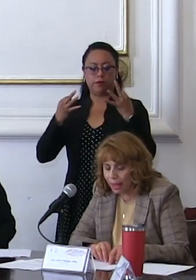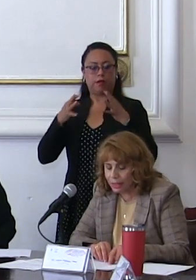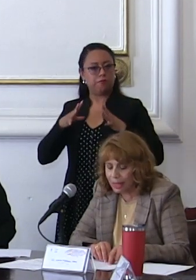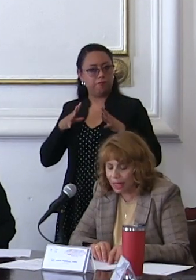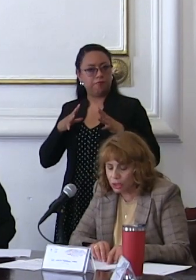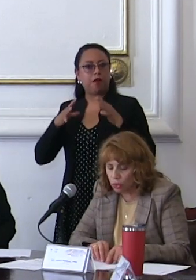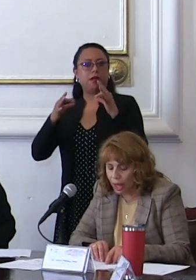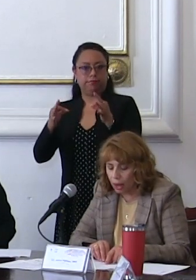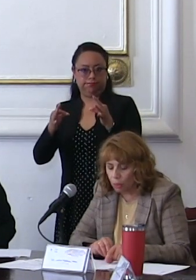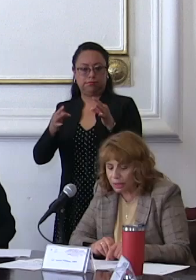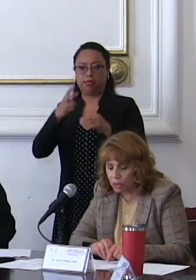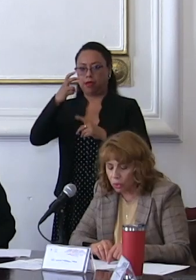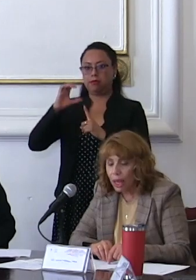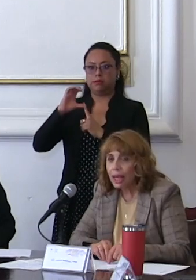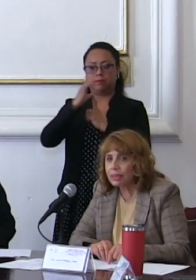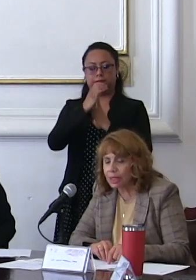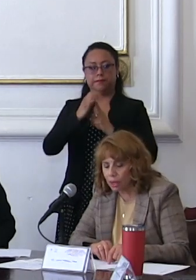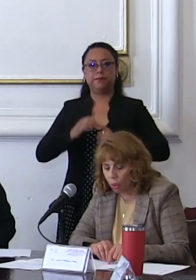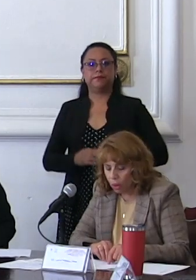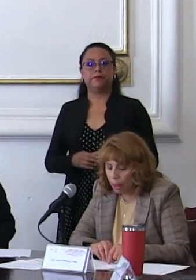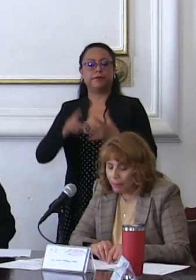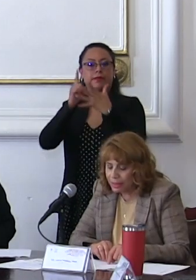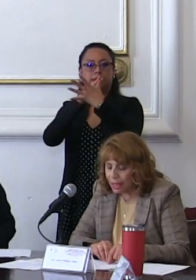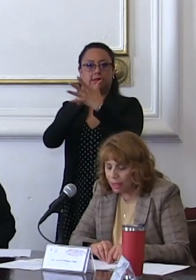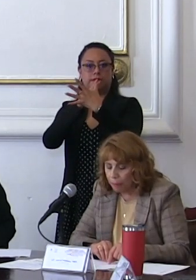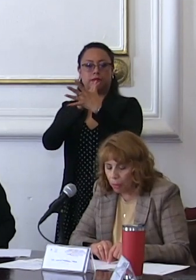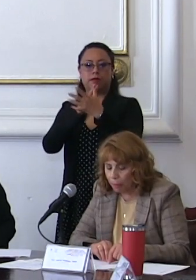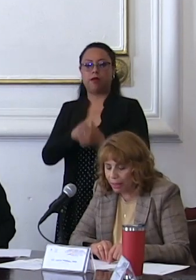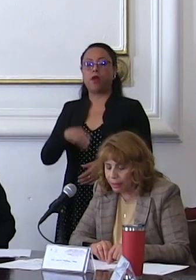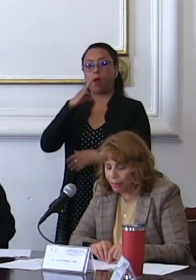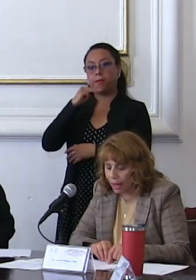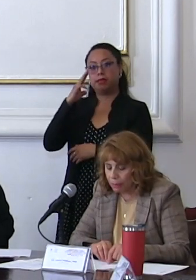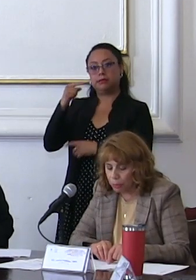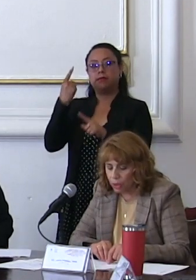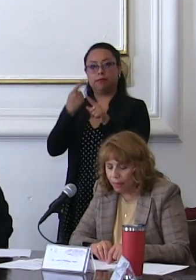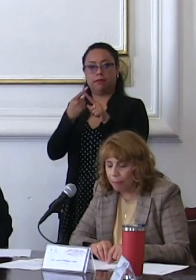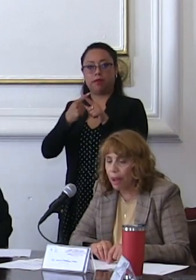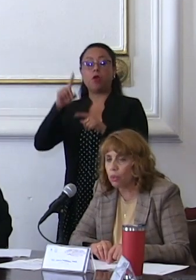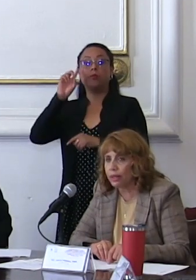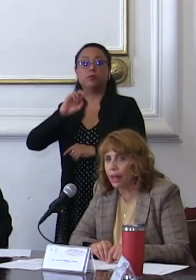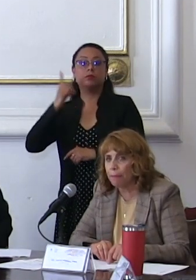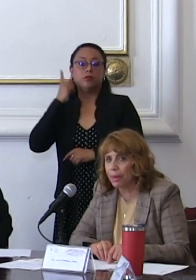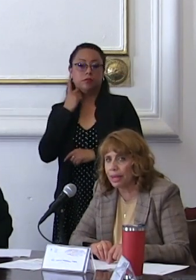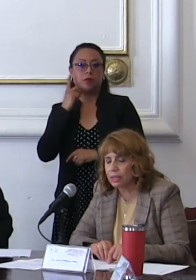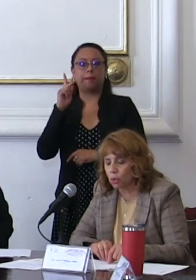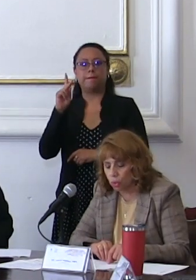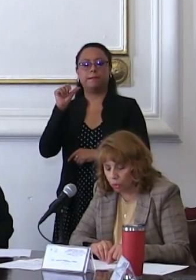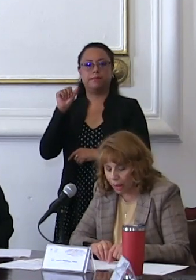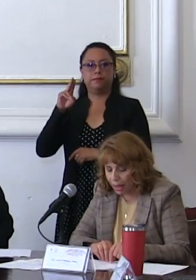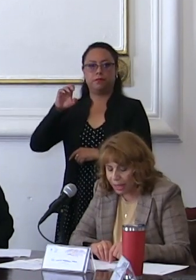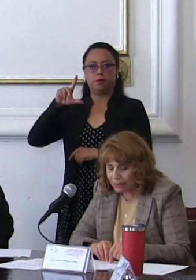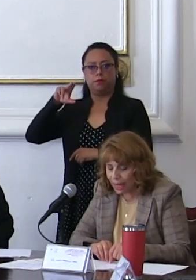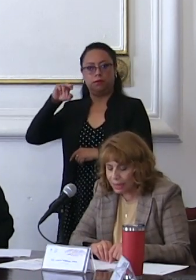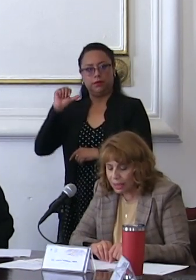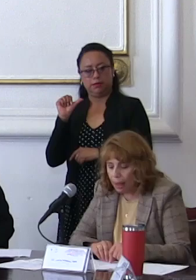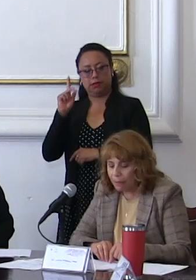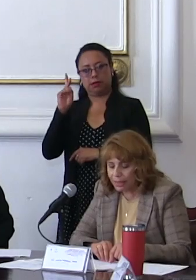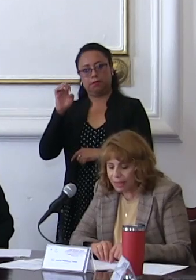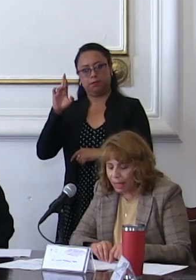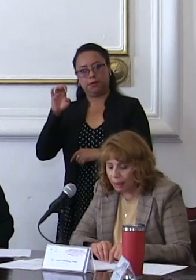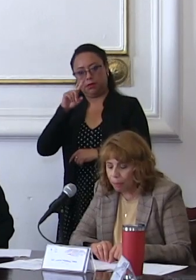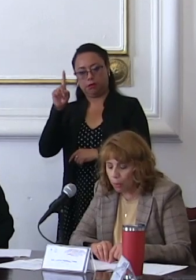formal de instalación de la comisión. 5. Mensaje por parte de la diputada Paulina Pérez Córdoba.